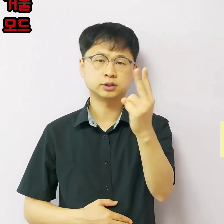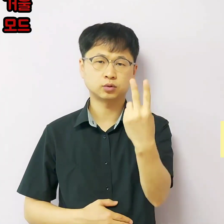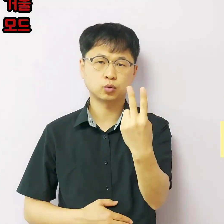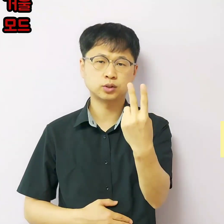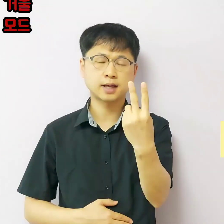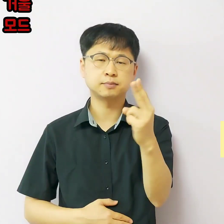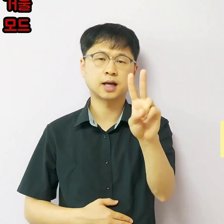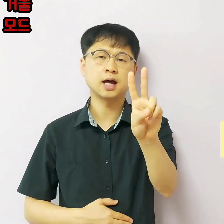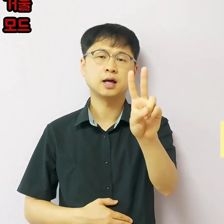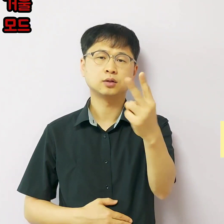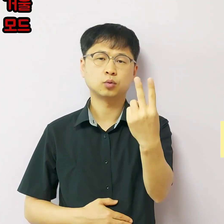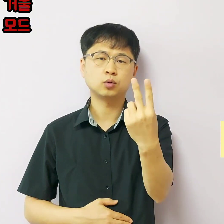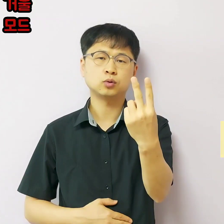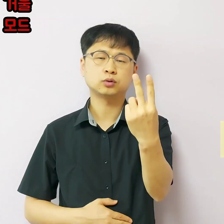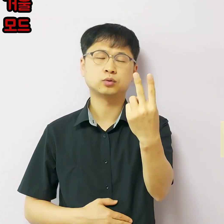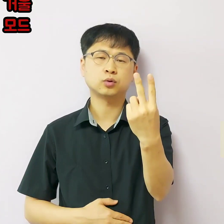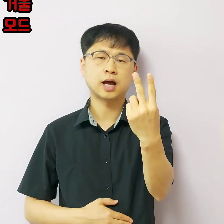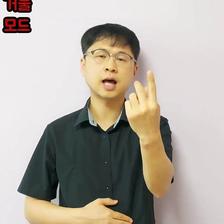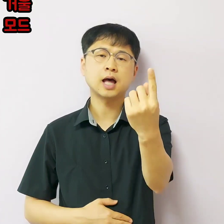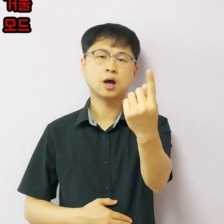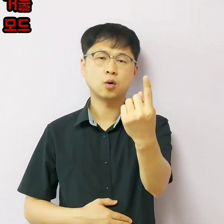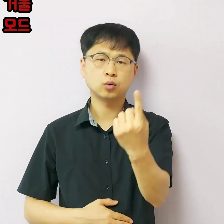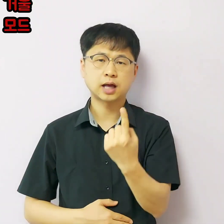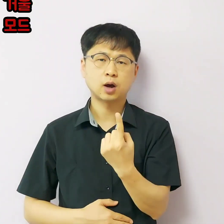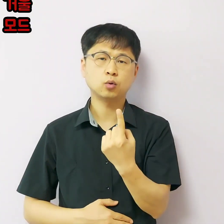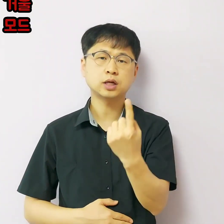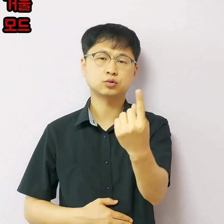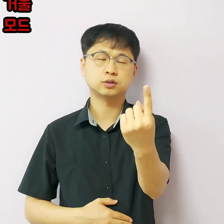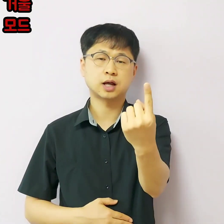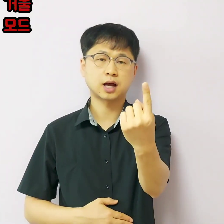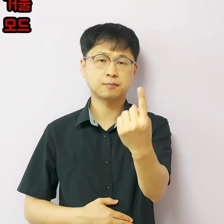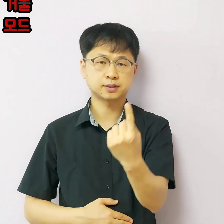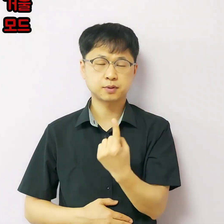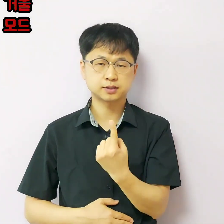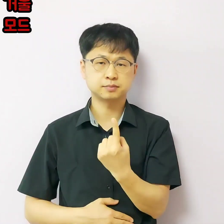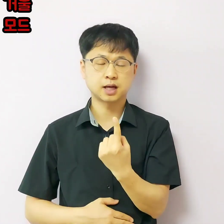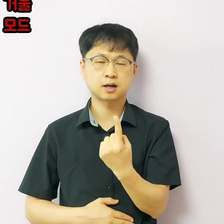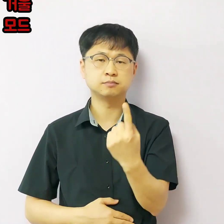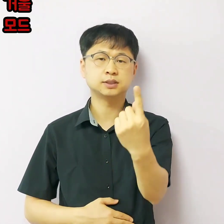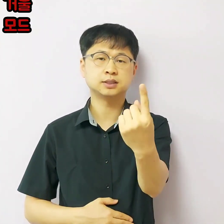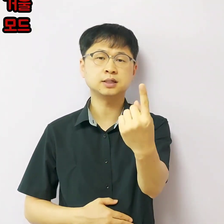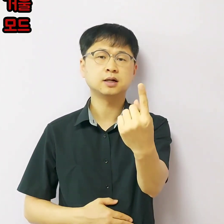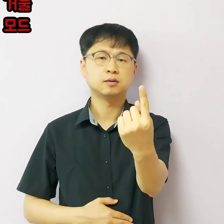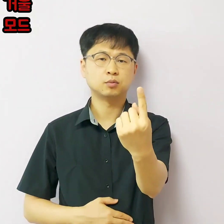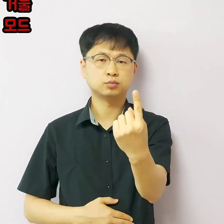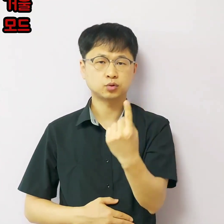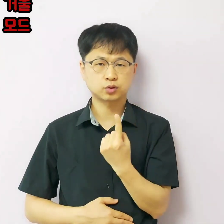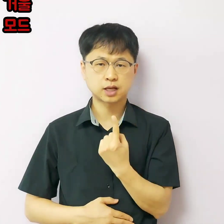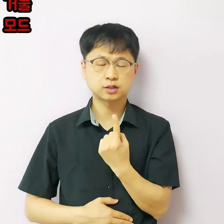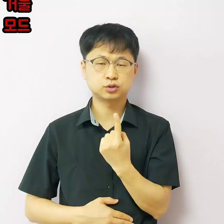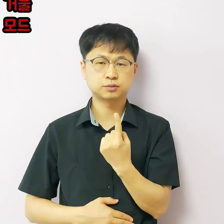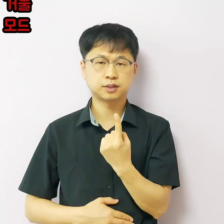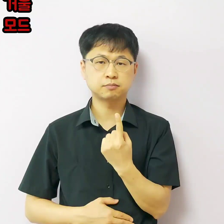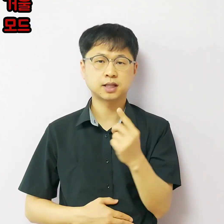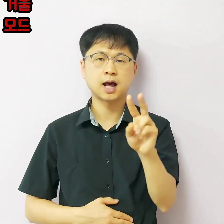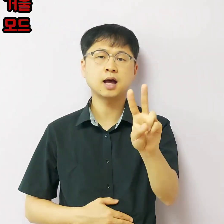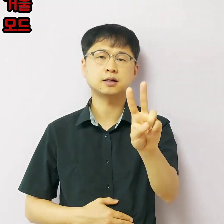거죠. 돌다입니다. 돌아오다. 오다 수어는 아까 앞에서 배웠습니다. 검지를 몸쪽으로 당겨주시면 됩니다.